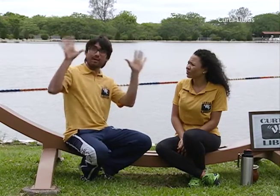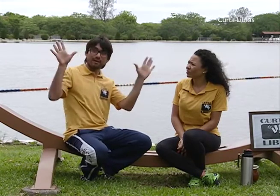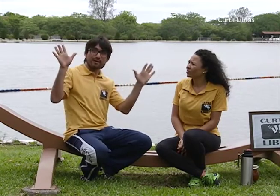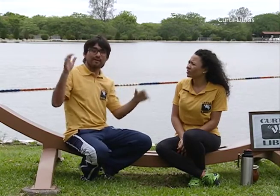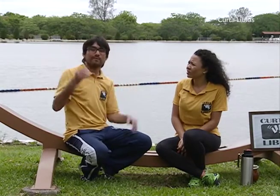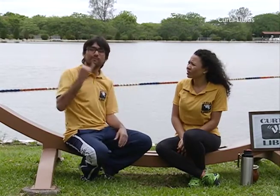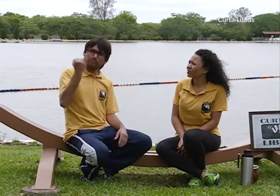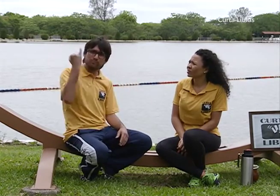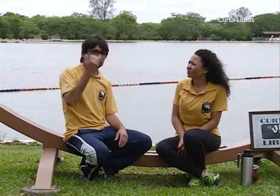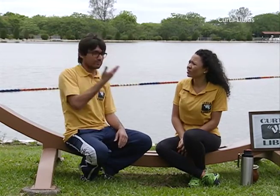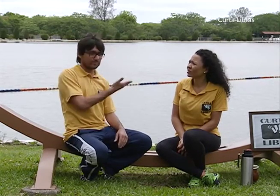essas dúvidas.